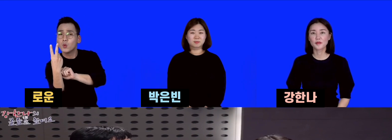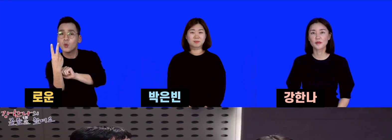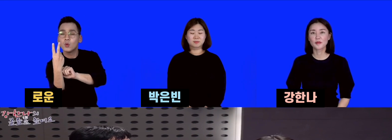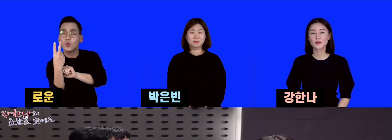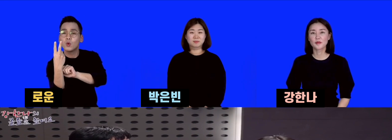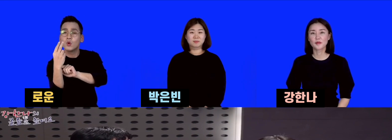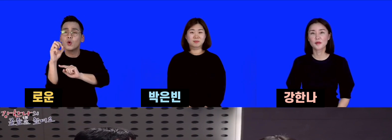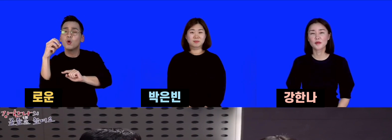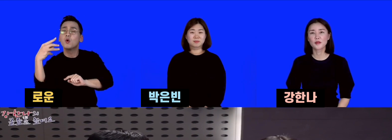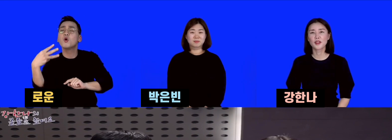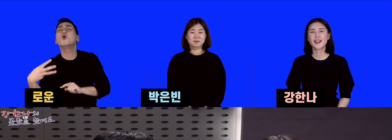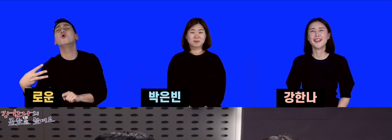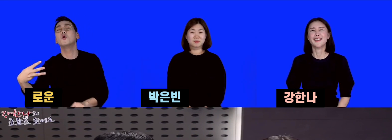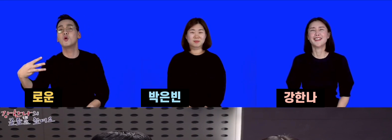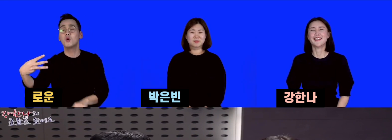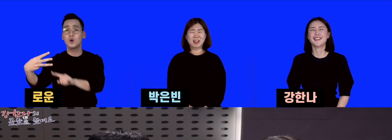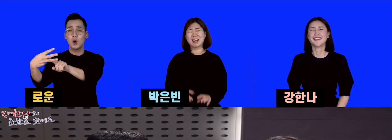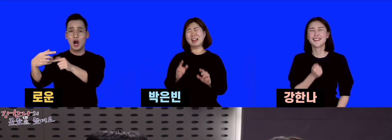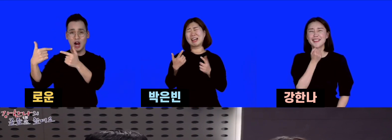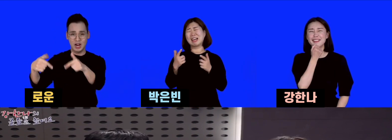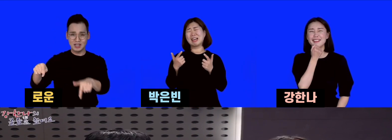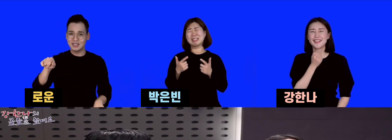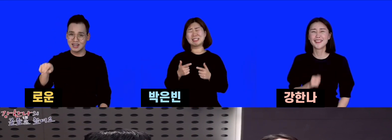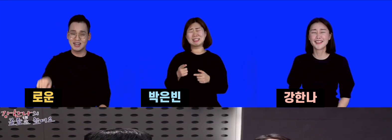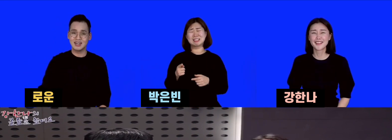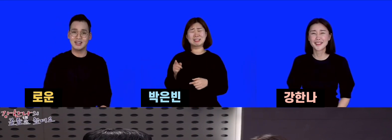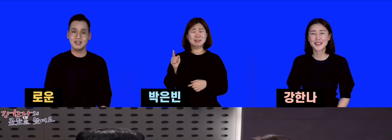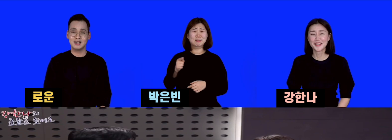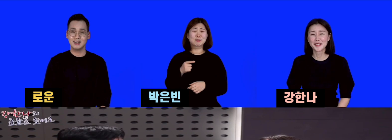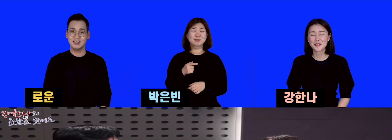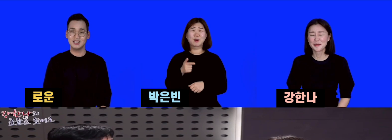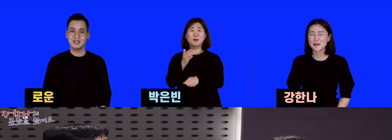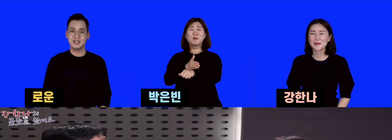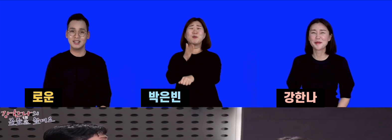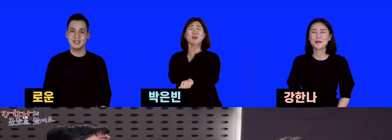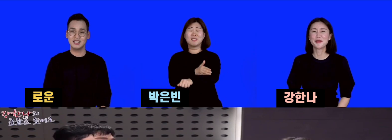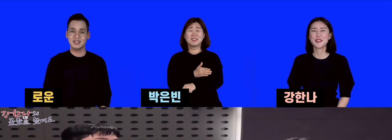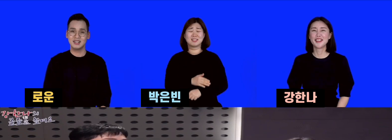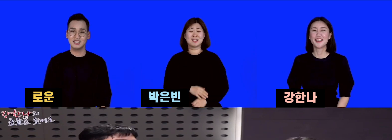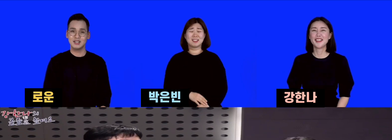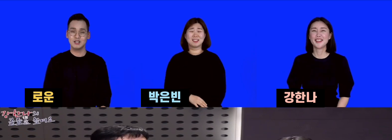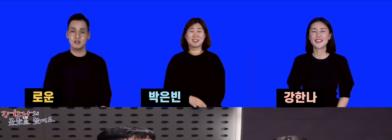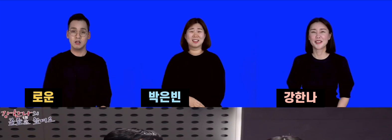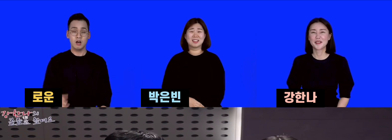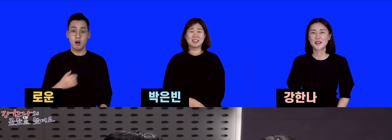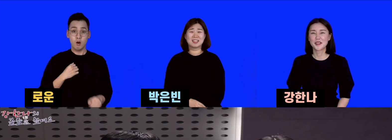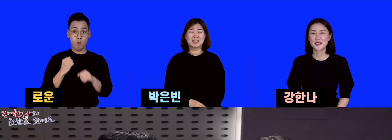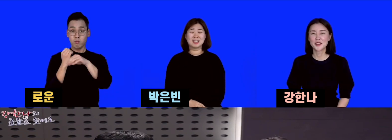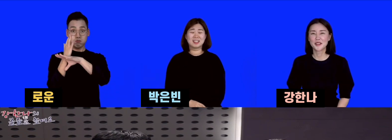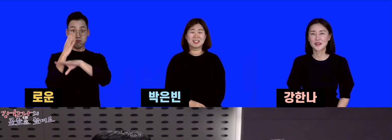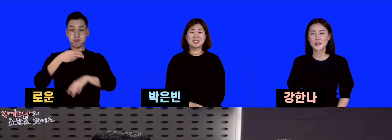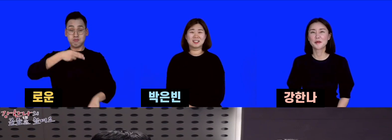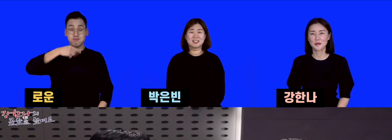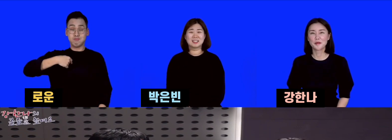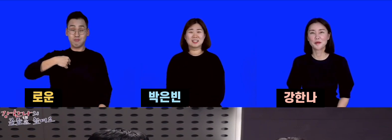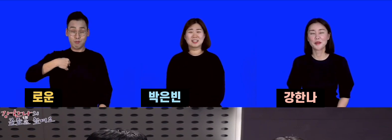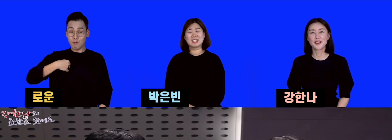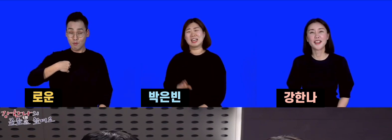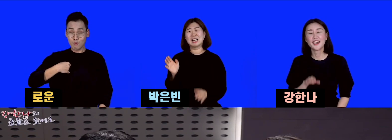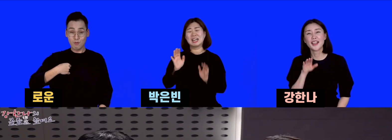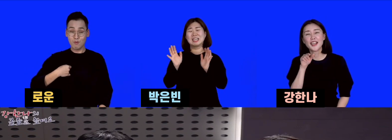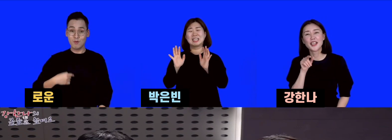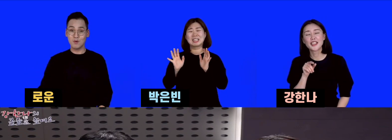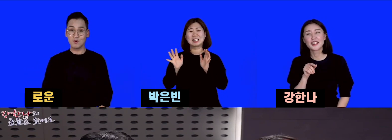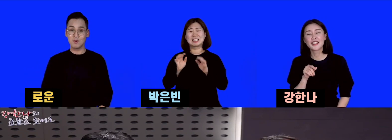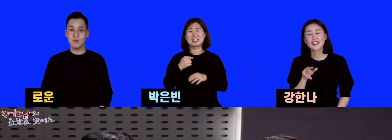수고하셨어요면은 수고하셨어요 아니에요 이거 진짜 얘가 항상 과장을 하는데 아니요 방금 이거는 과장한 버전이 아니에요